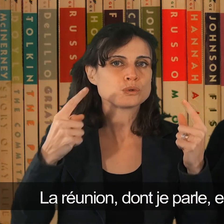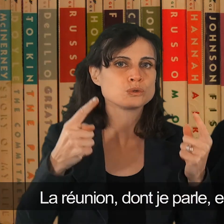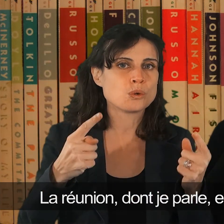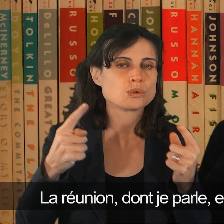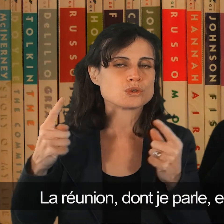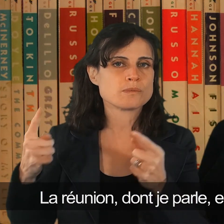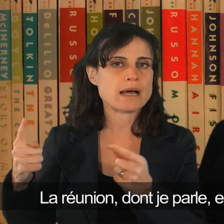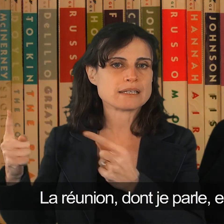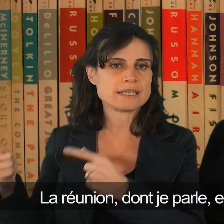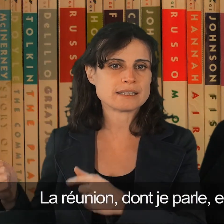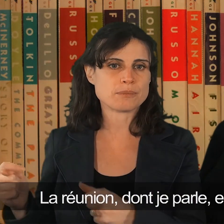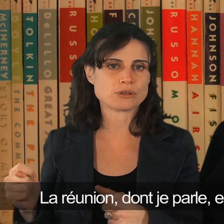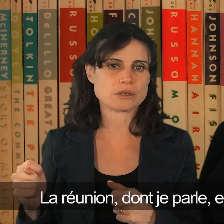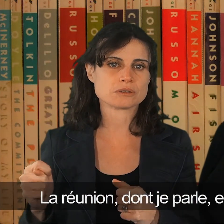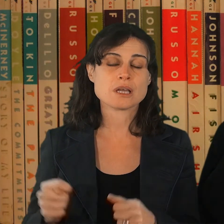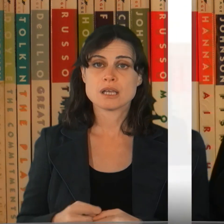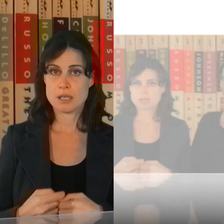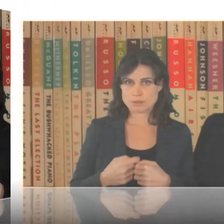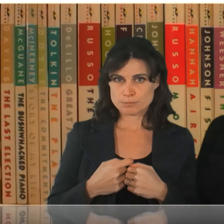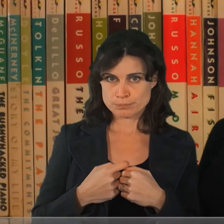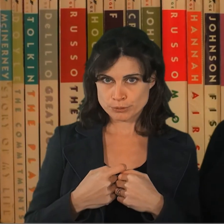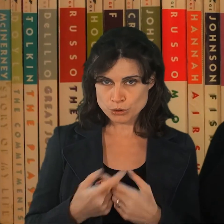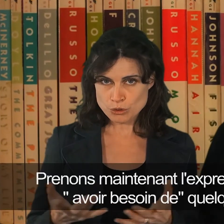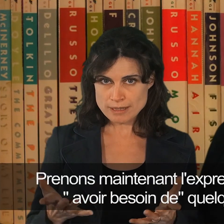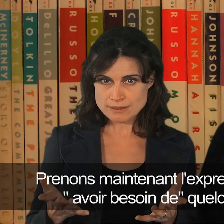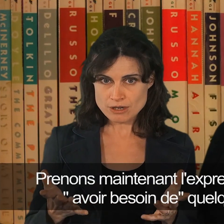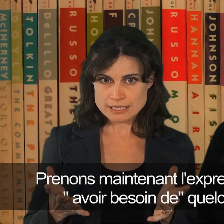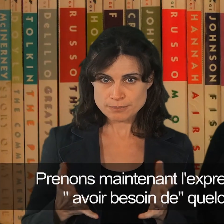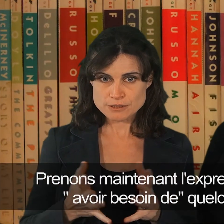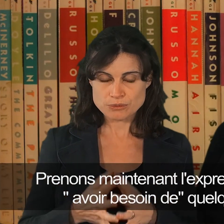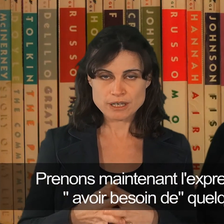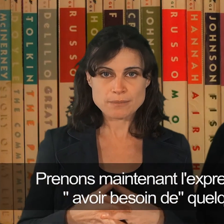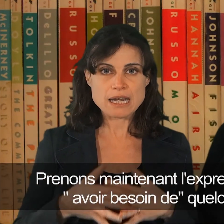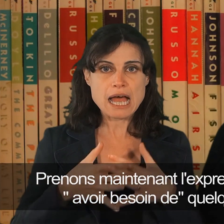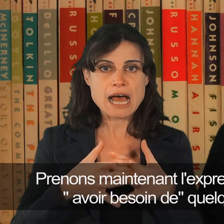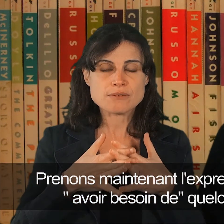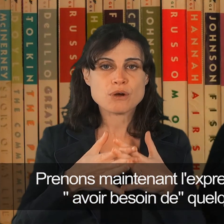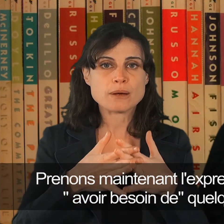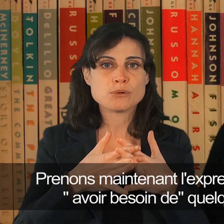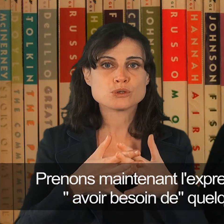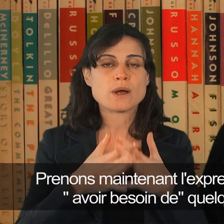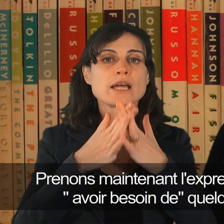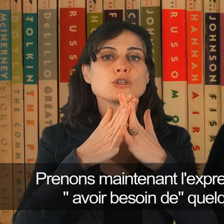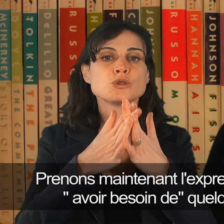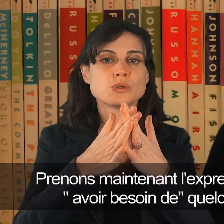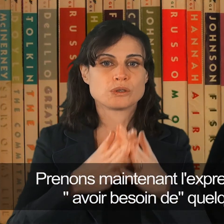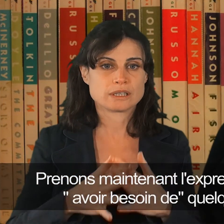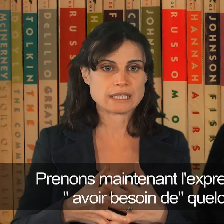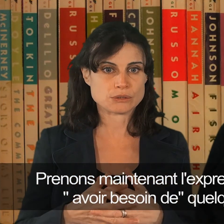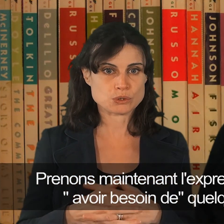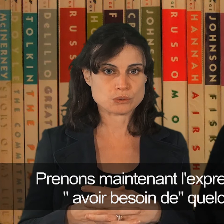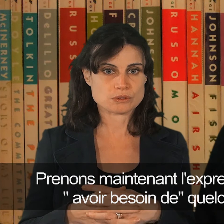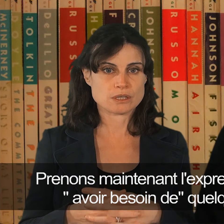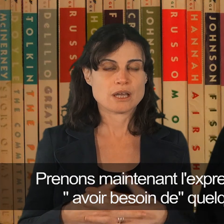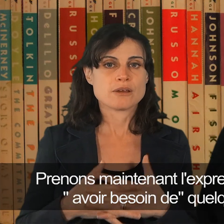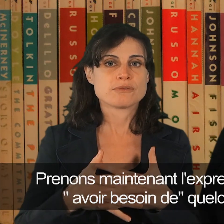réunion dont je parle est importante. Prenons maintenant l'expression verbale avoir besoin de